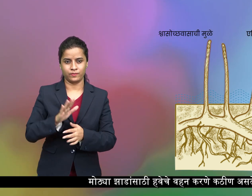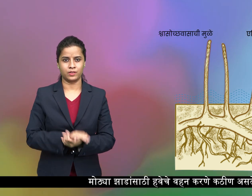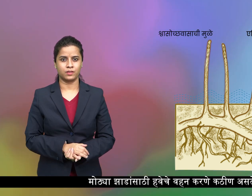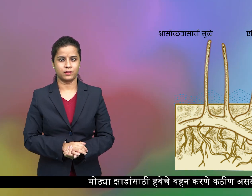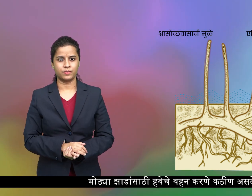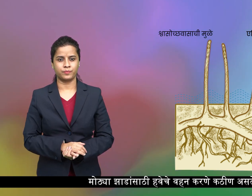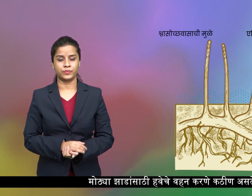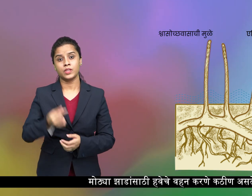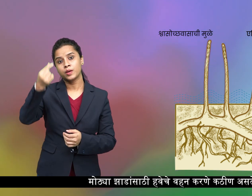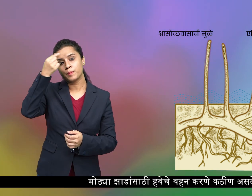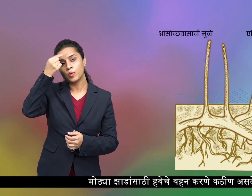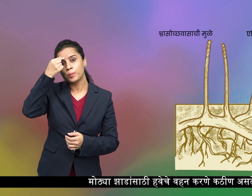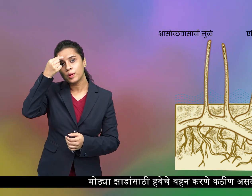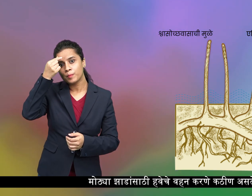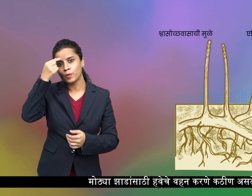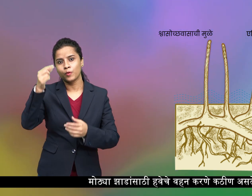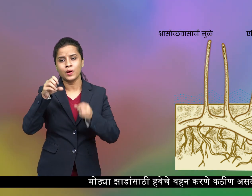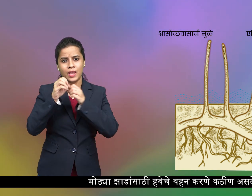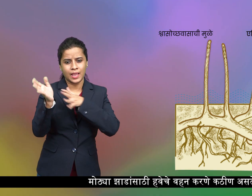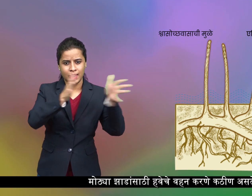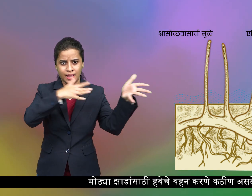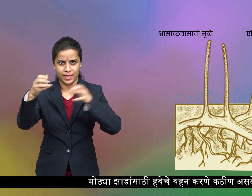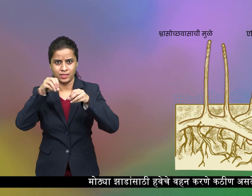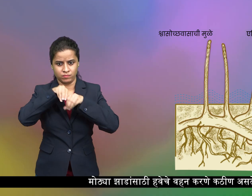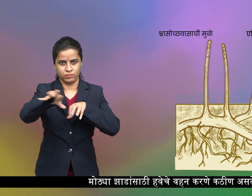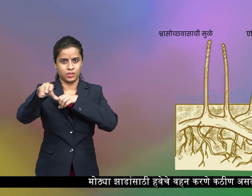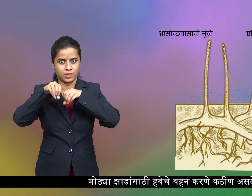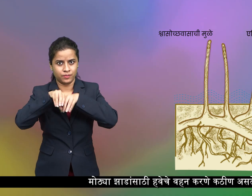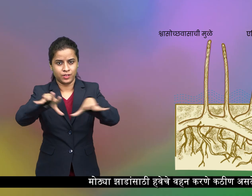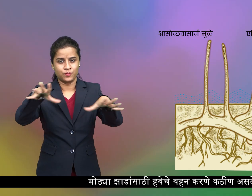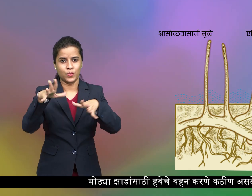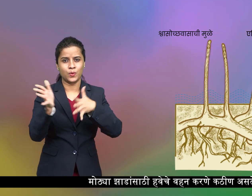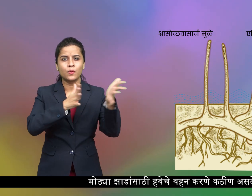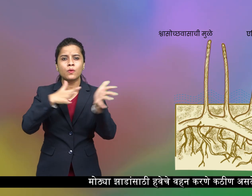मोठ्या झाडांसाठी हवेचे वहन करणे कठीण असते